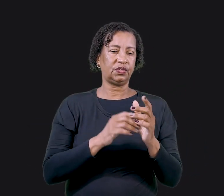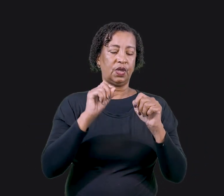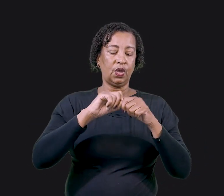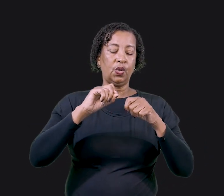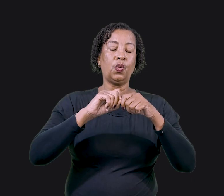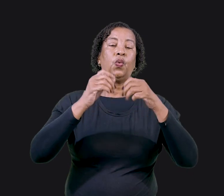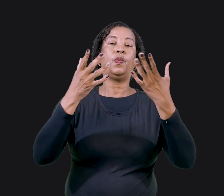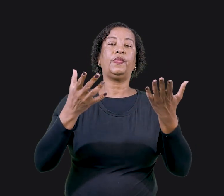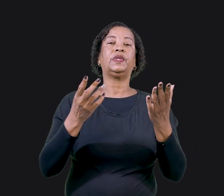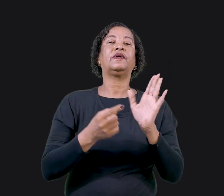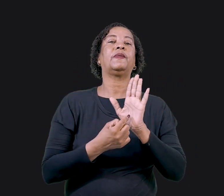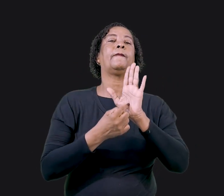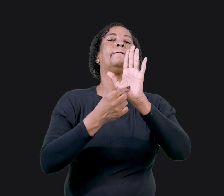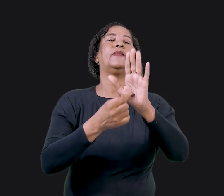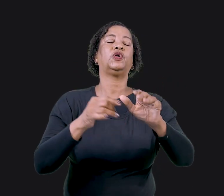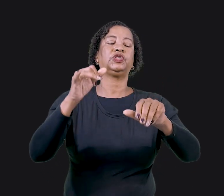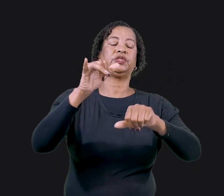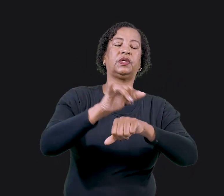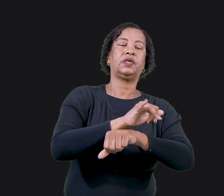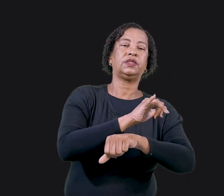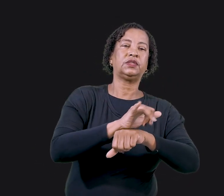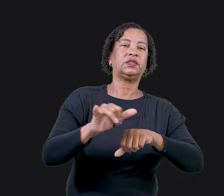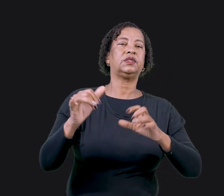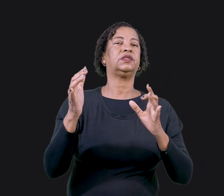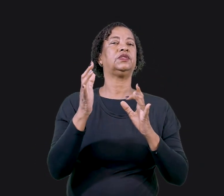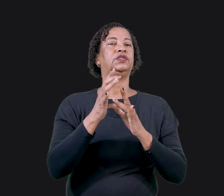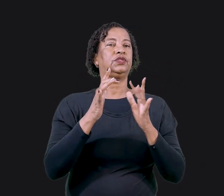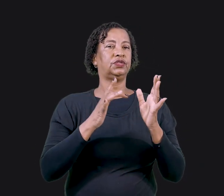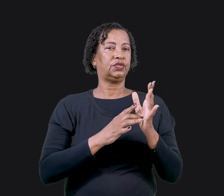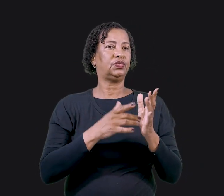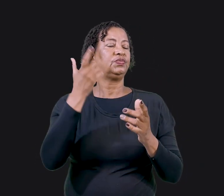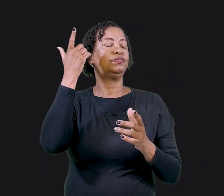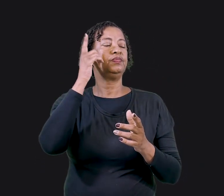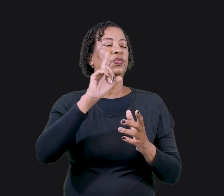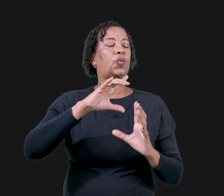ilustram a estratégia missionária de Jesus. Sua estratégia é para alcançar o mundo.